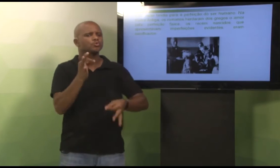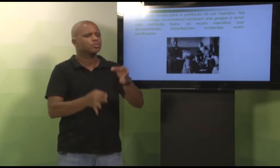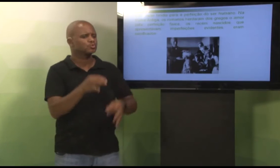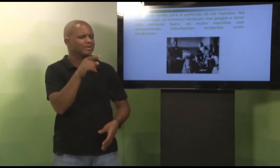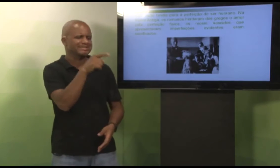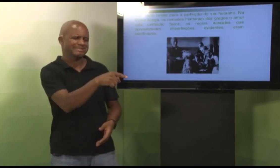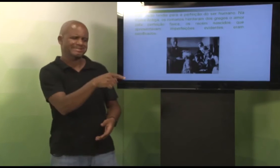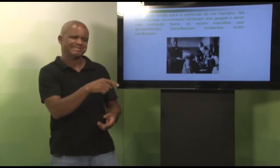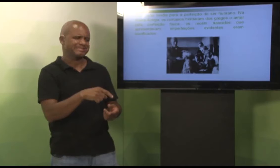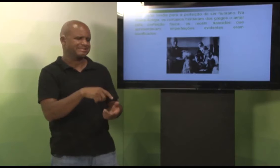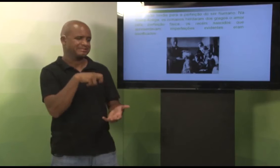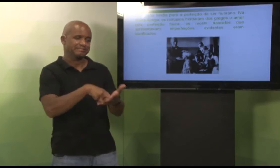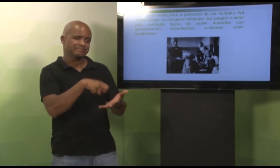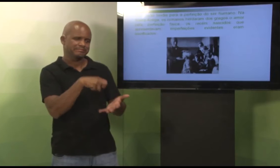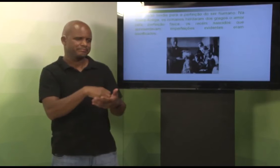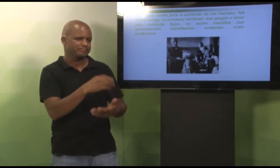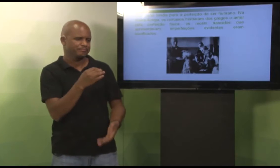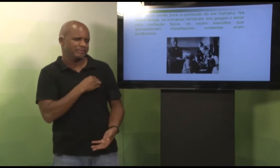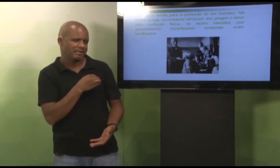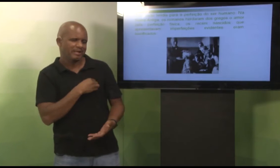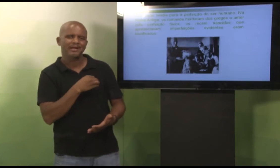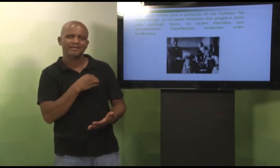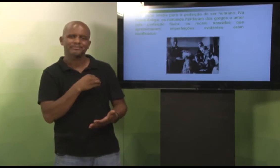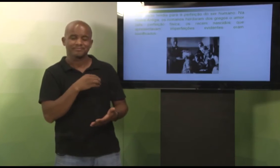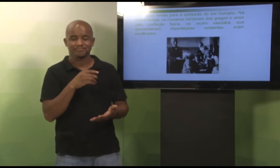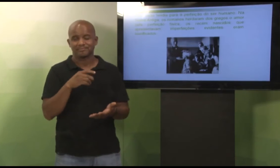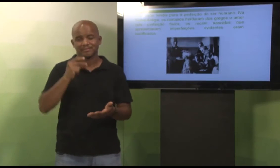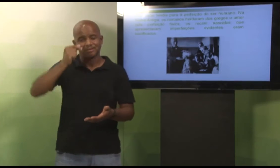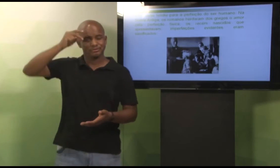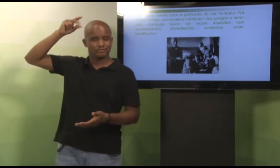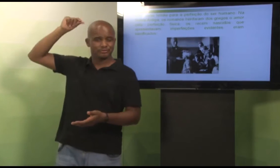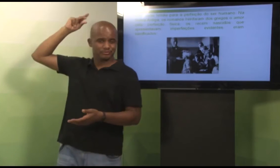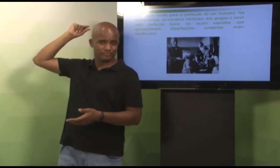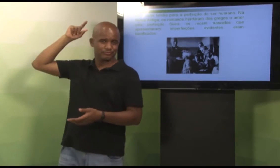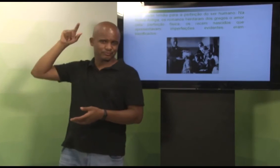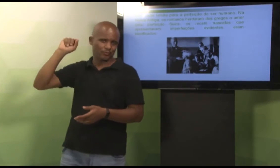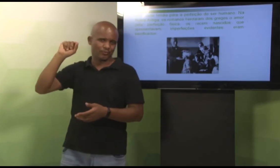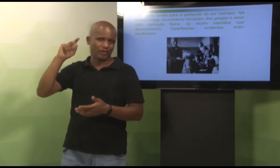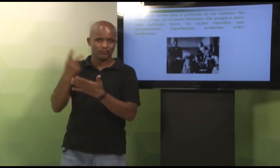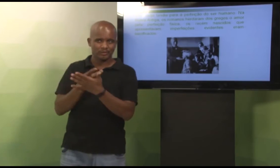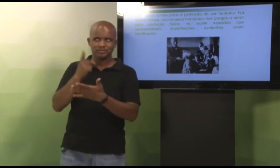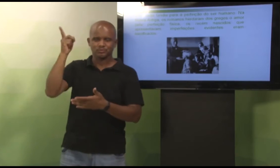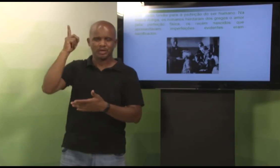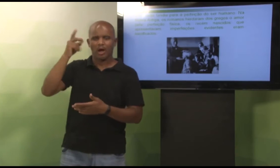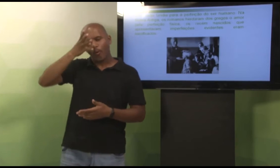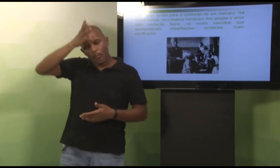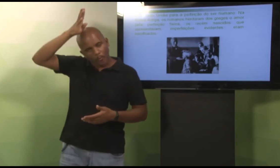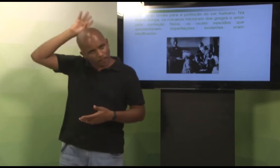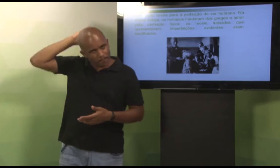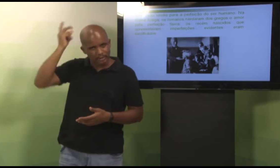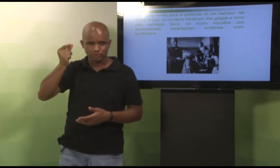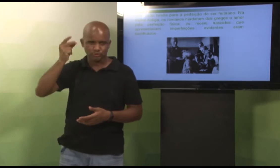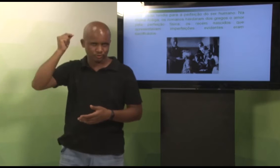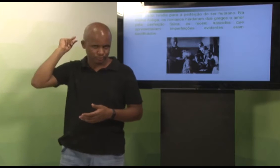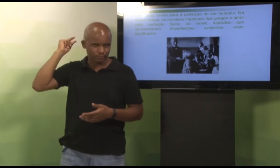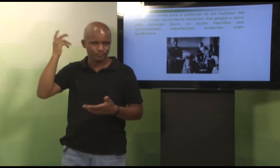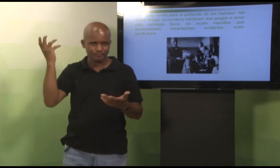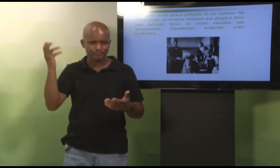diferente, julgava essa pessoa e falava que ela era pecadora, ou que tinha castigo, que tinha que sofrer